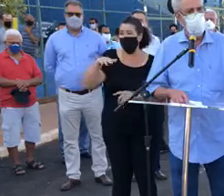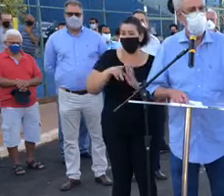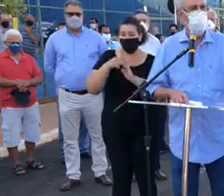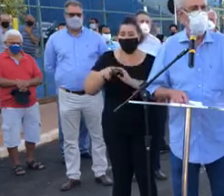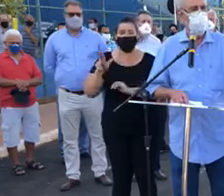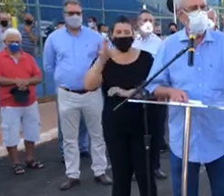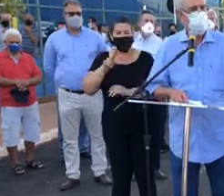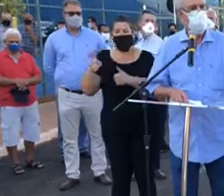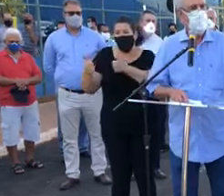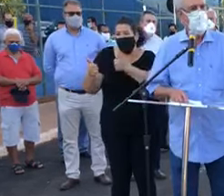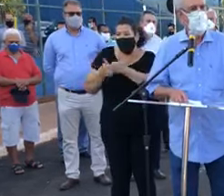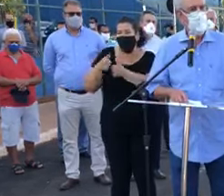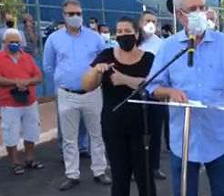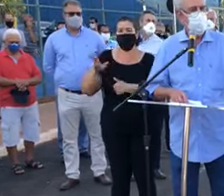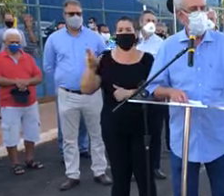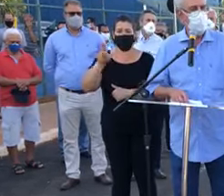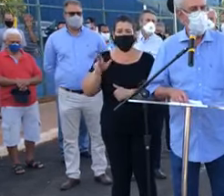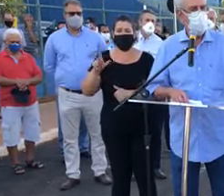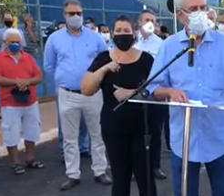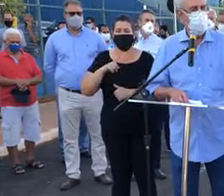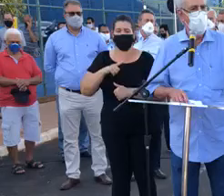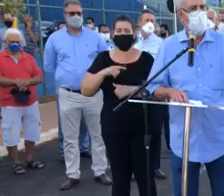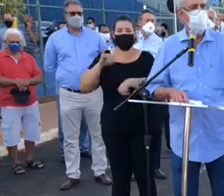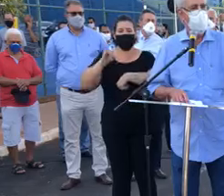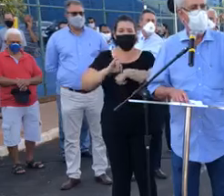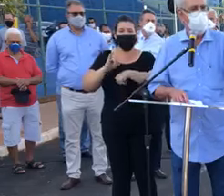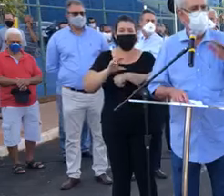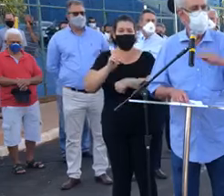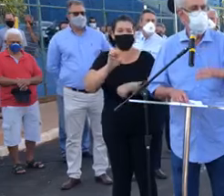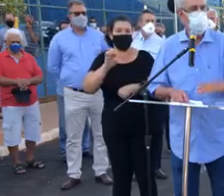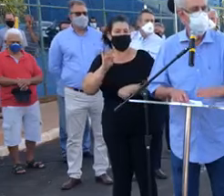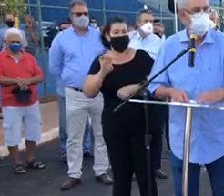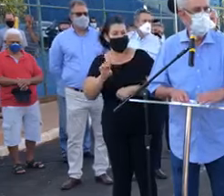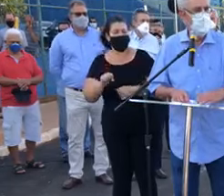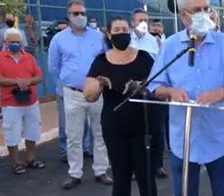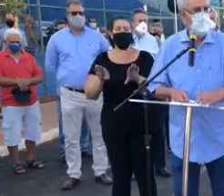aqui, aproximando de nós, o Centro-Oeste, o Alto Paranaíba,